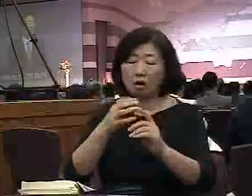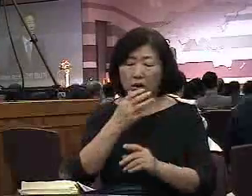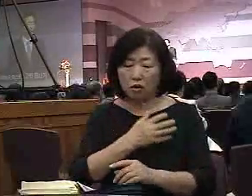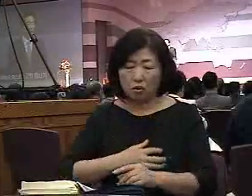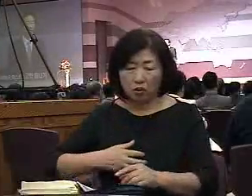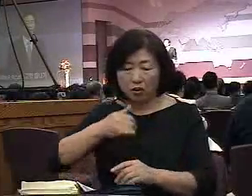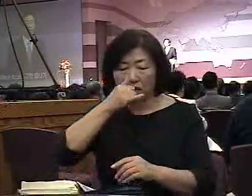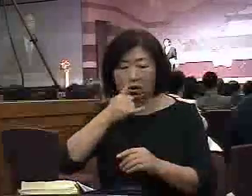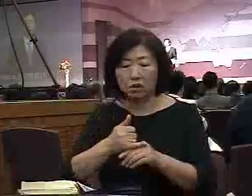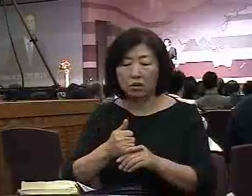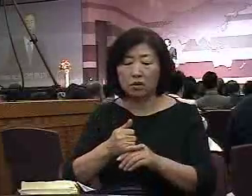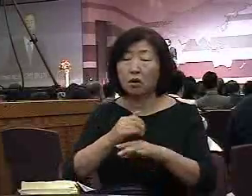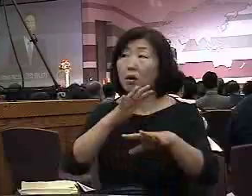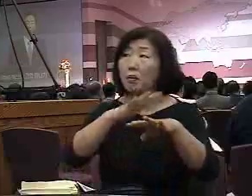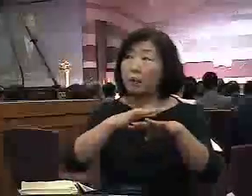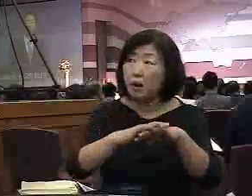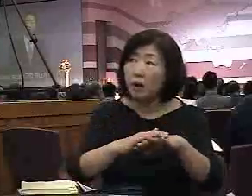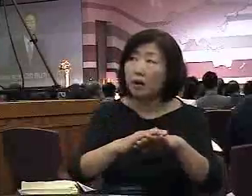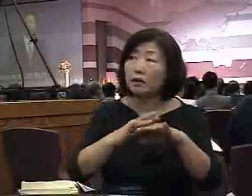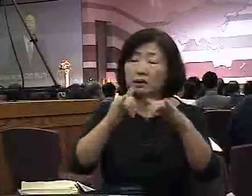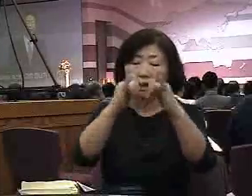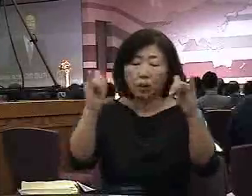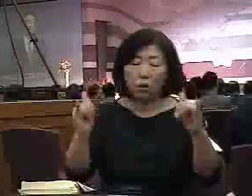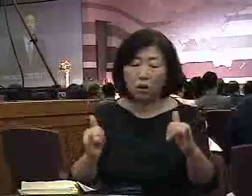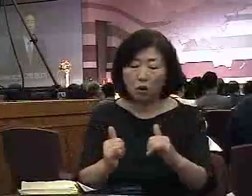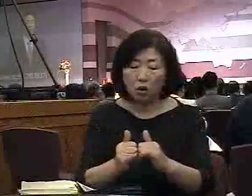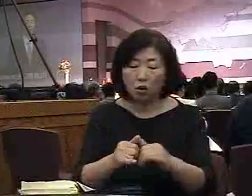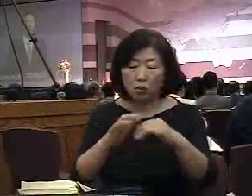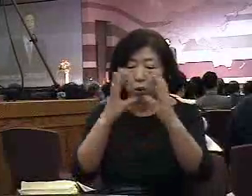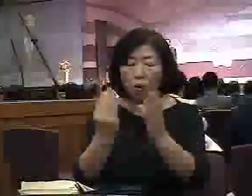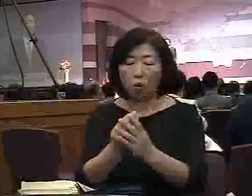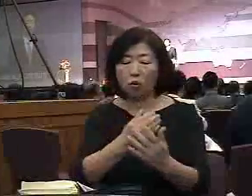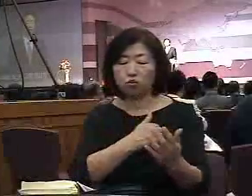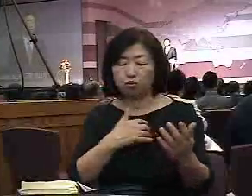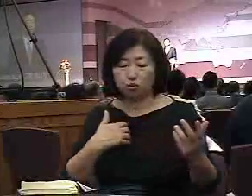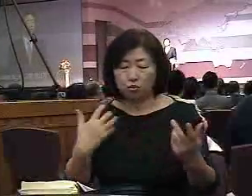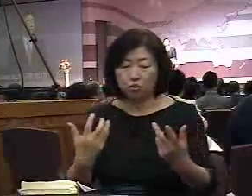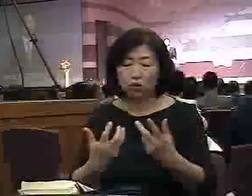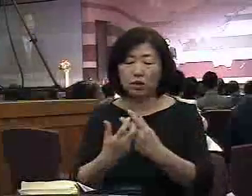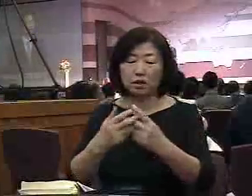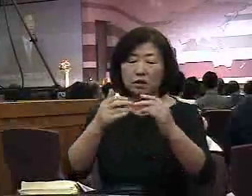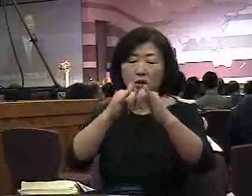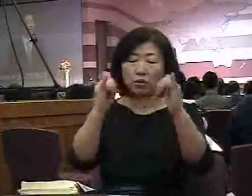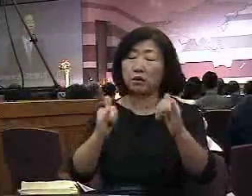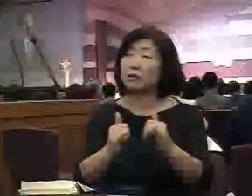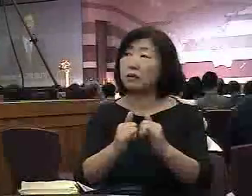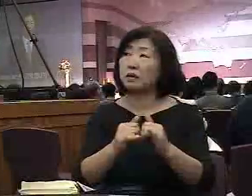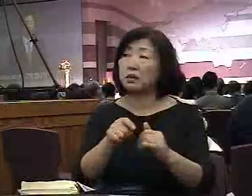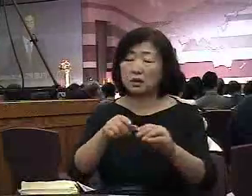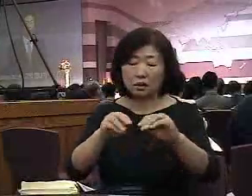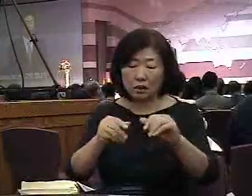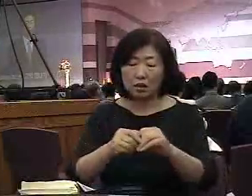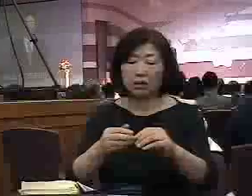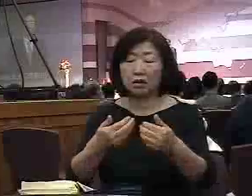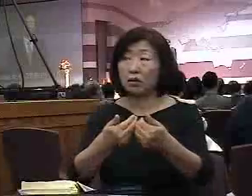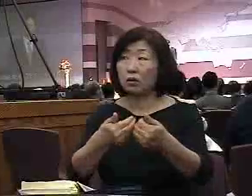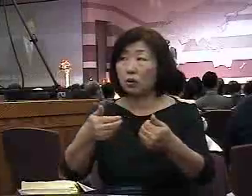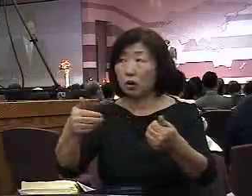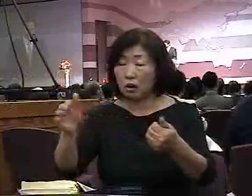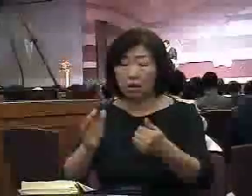것이 없는 농경사회였고 모든 것이 풍족한 땅이었습니다. 그런데 문제는 그 땅을 하나님이